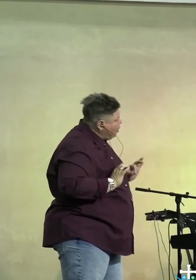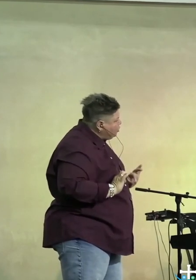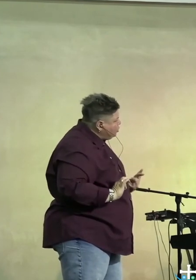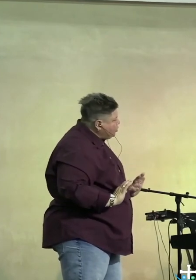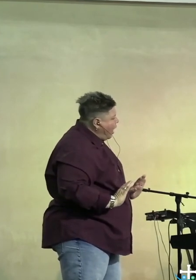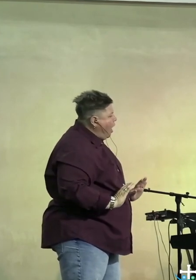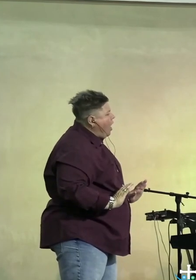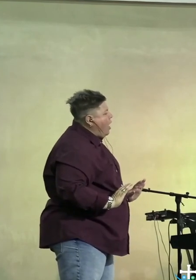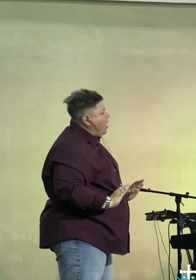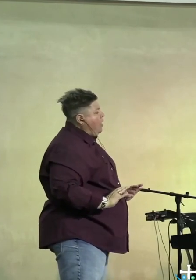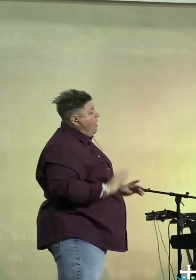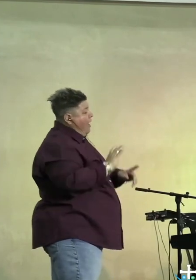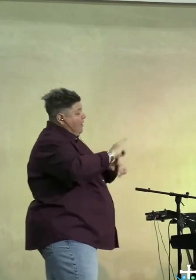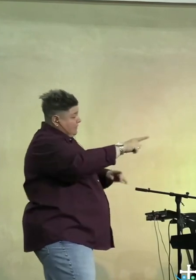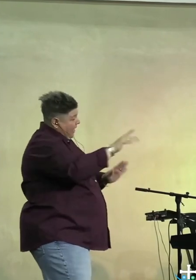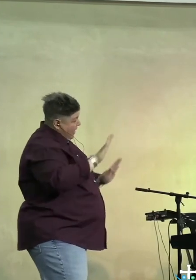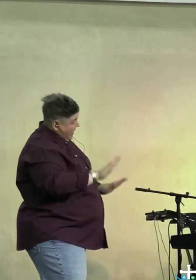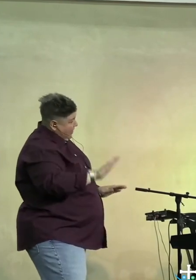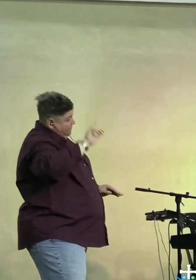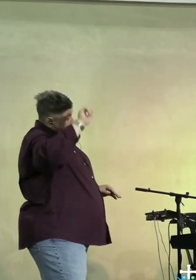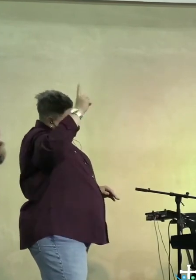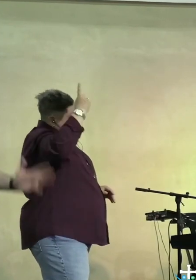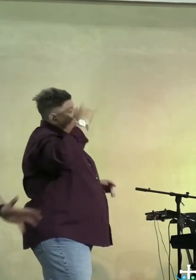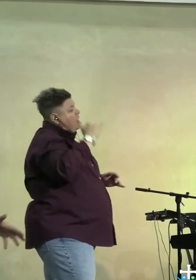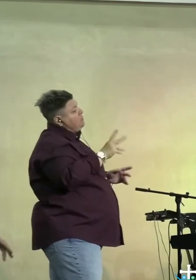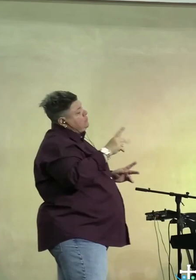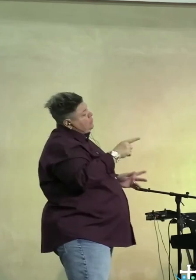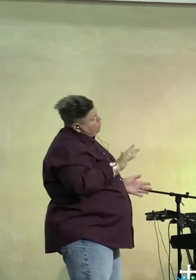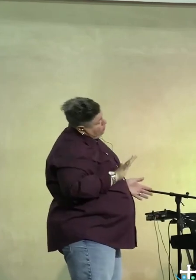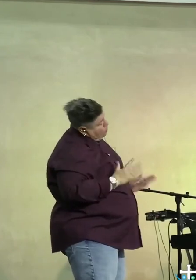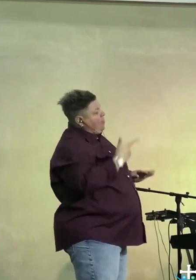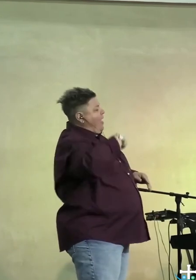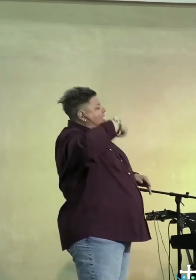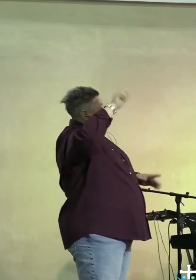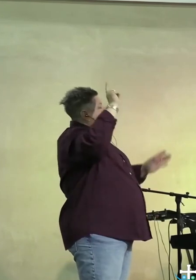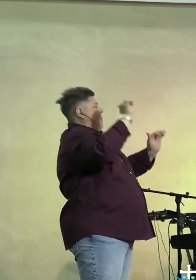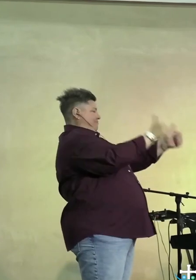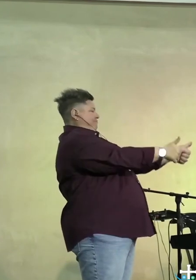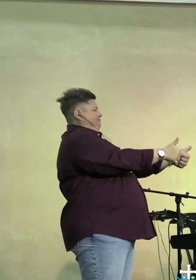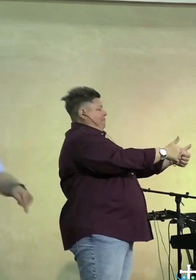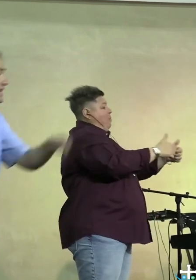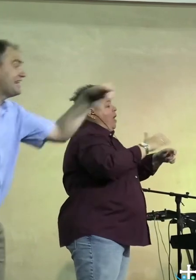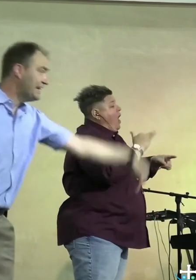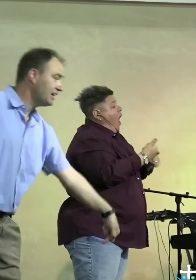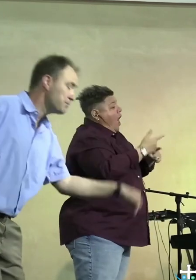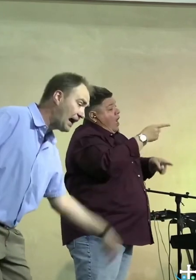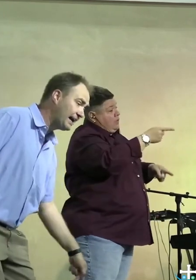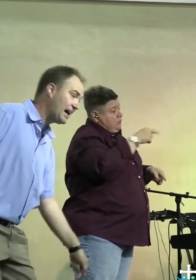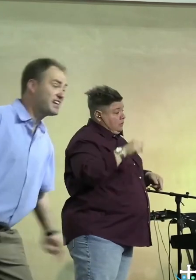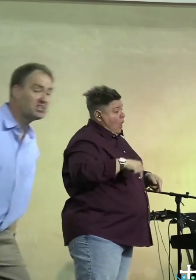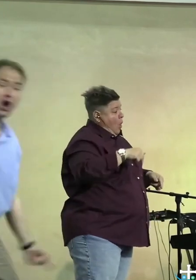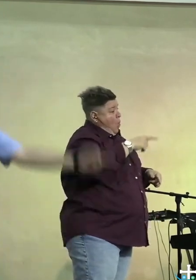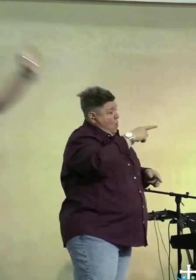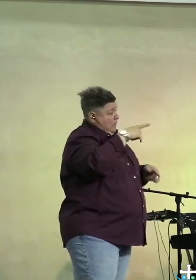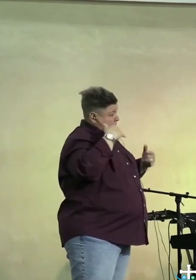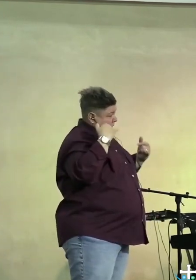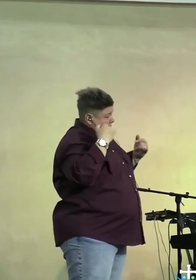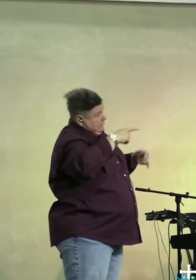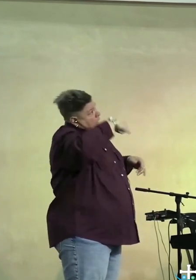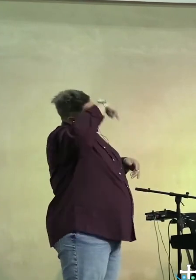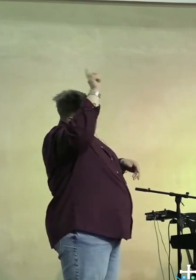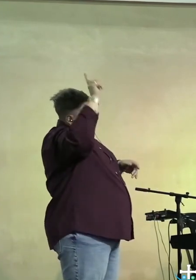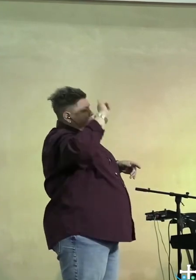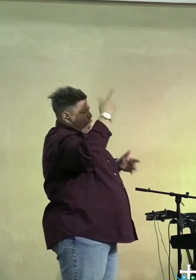OK, as jy kind van die Here is en jy gaan voor jou tyd dood, wonderlik, jy's by die Here. Maar die Here kan jou nie meer hier gebruik as jy daar is